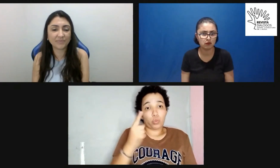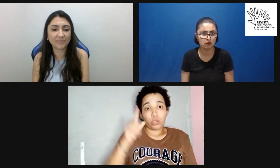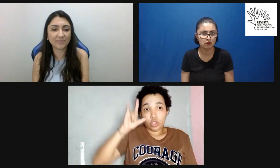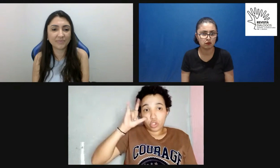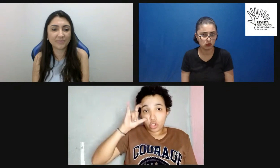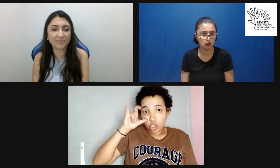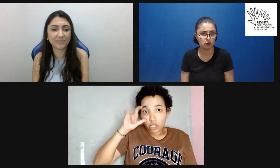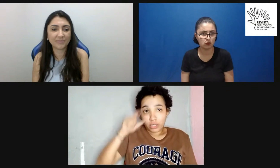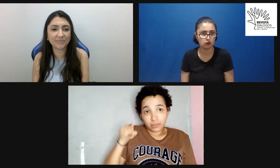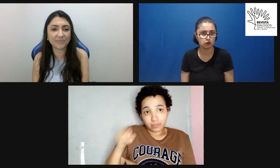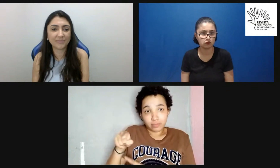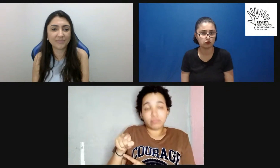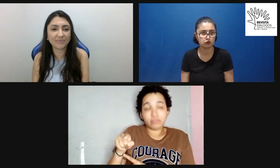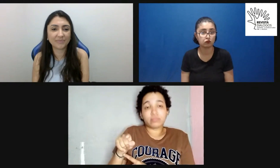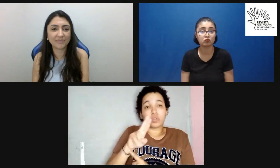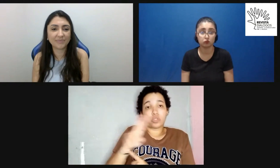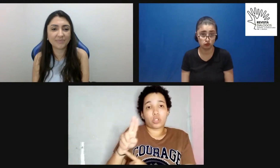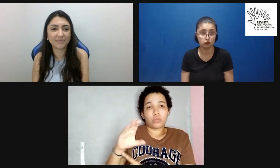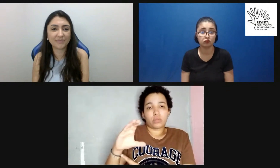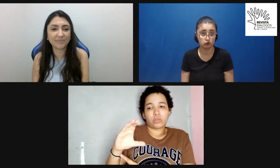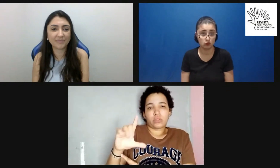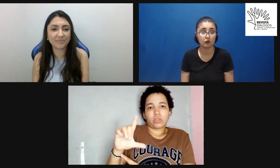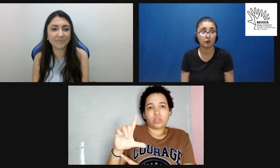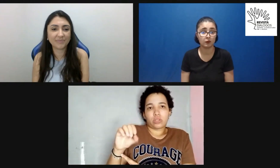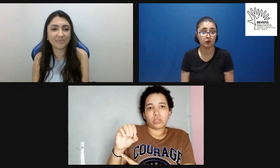Sim, eu tenho o Instagram,